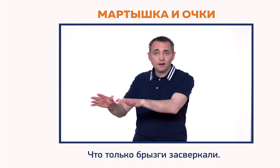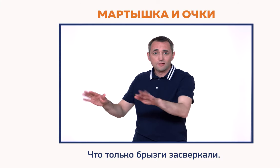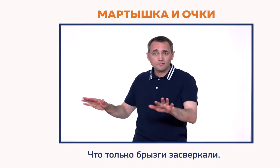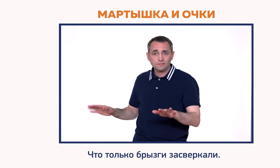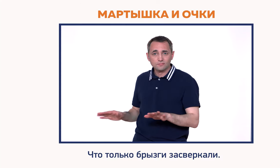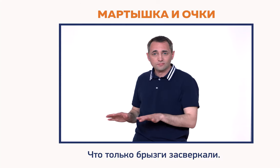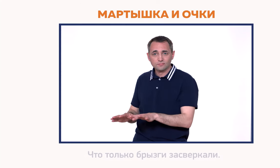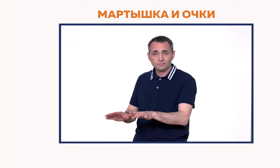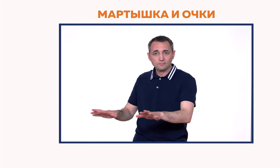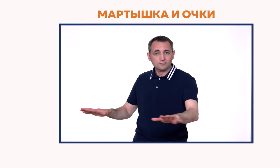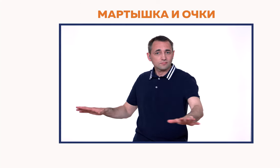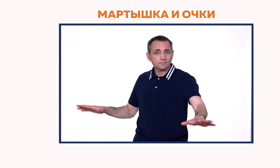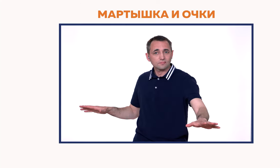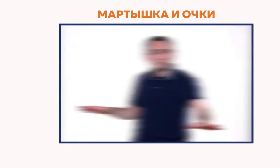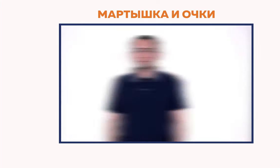засверкали.